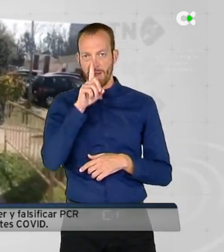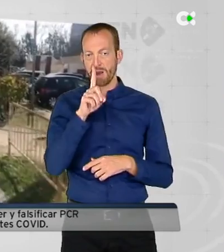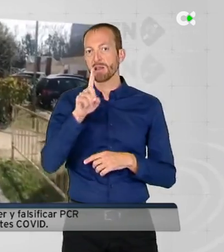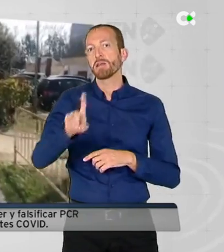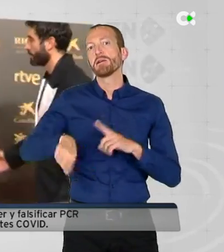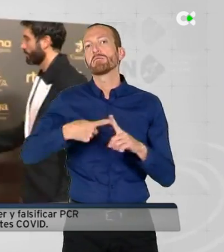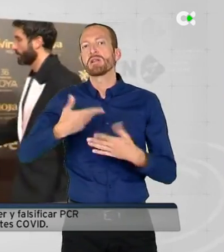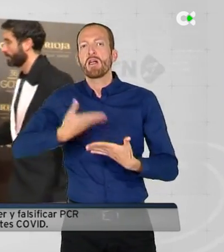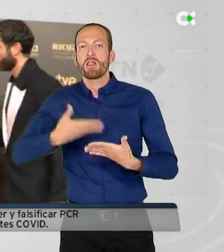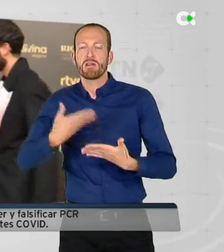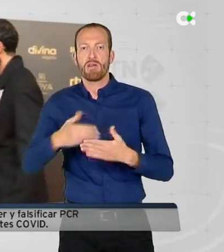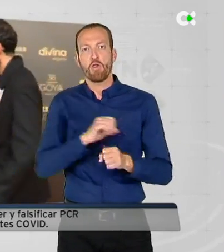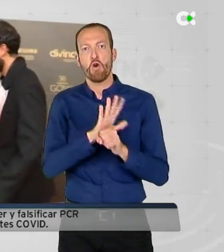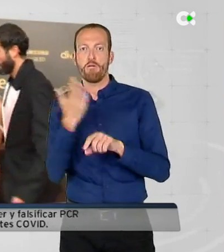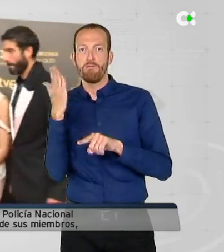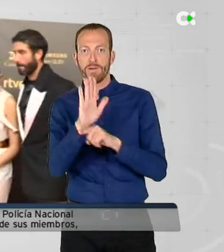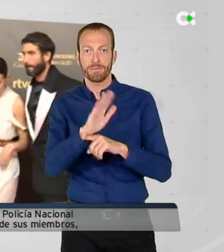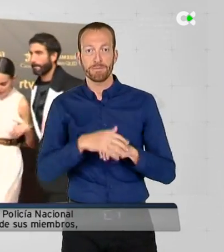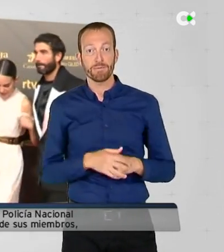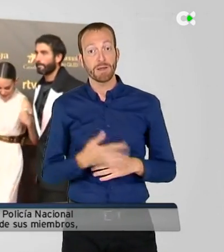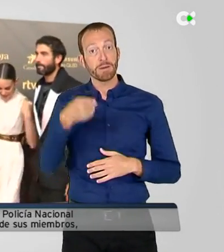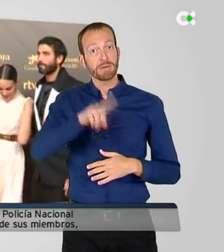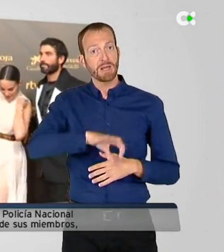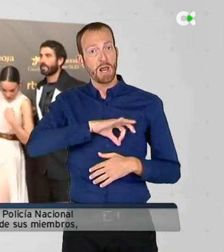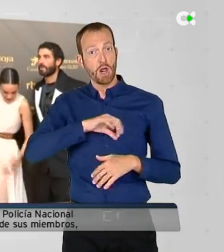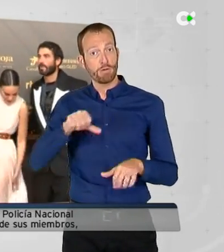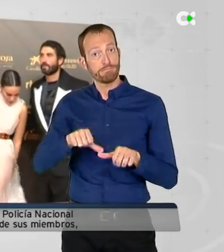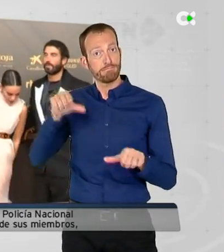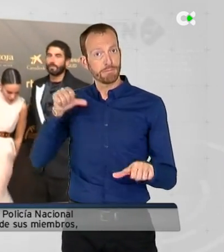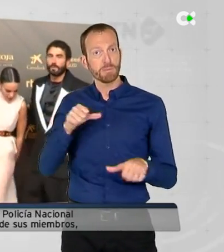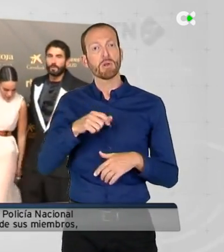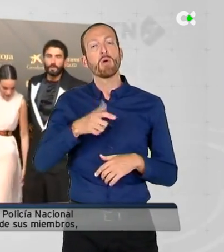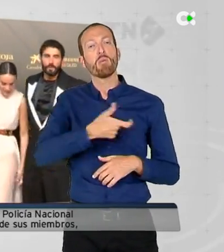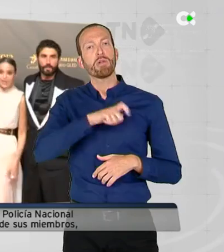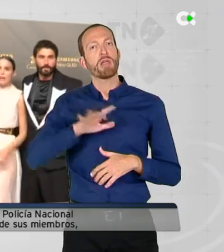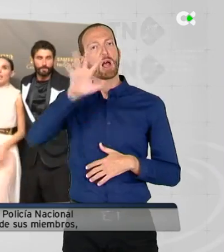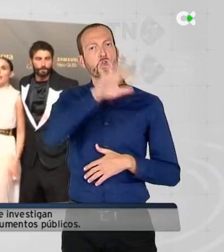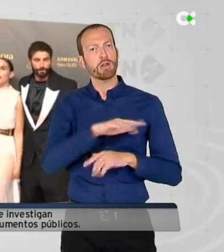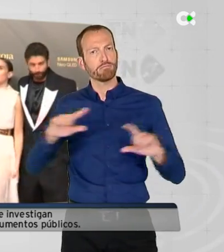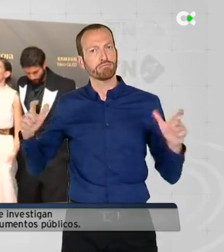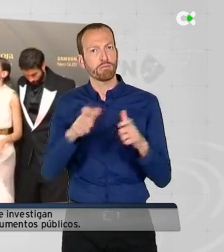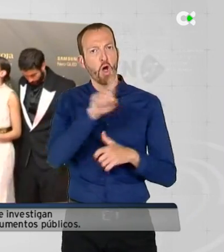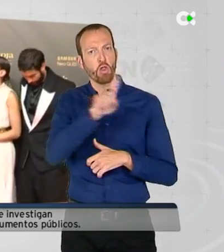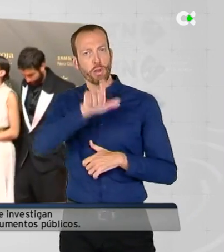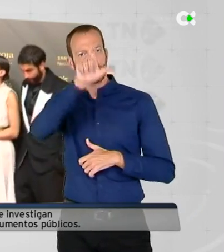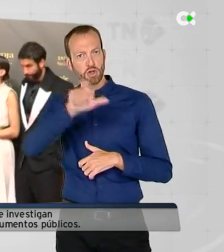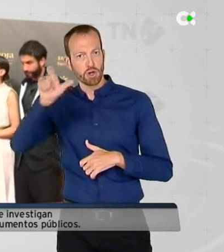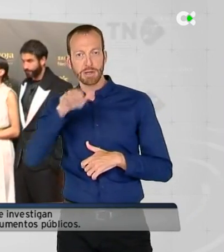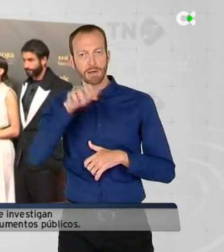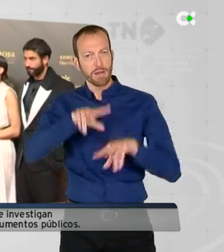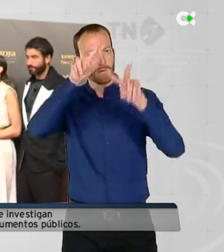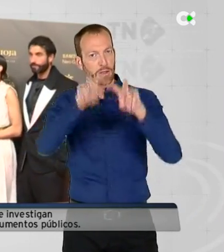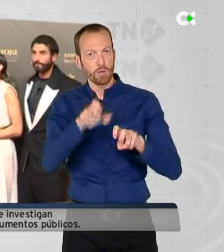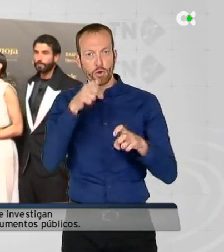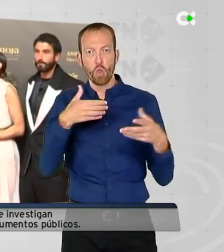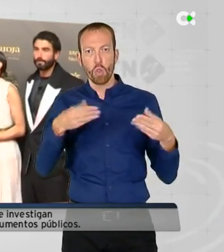PCRs y pasaportes COVID. Desde enero la Policía Nacional ha detenido a 11 de sus miembros, a los que se investiga por